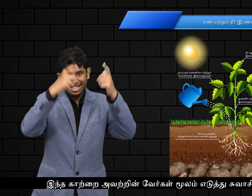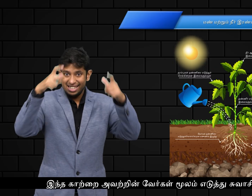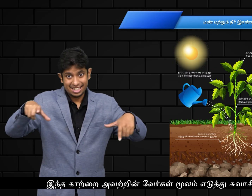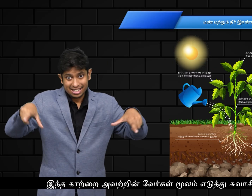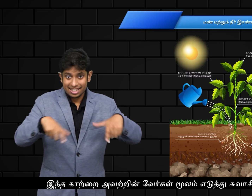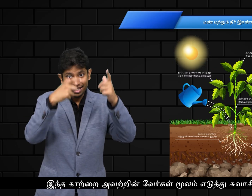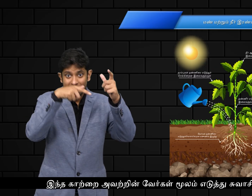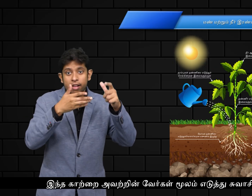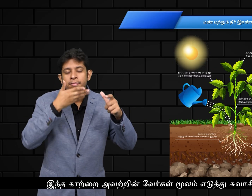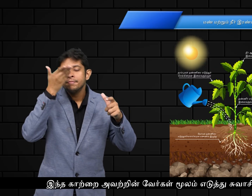எடுத்து சுவாசிக்கின்றன.